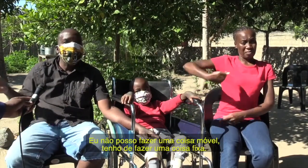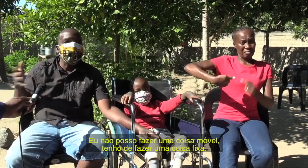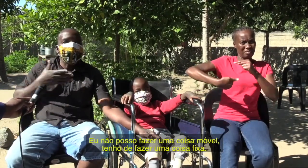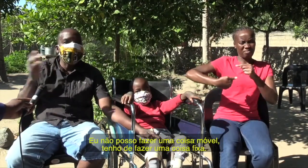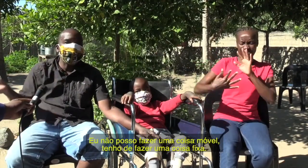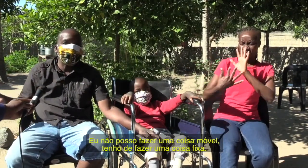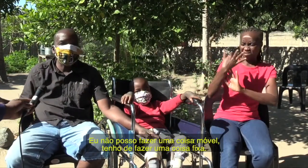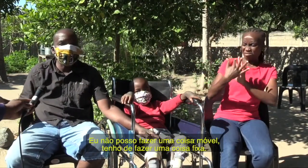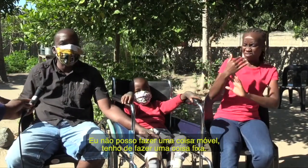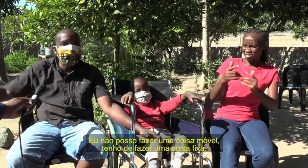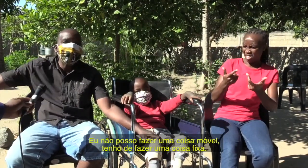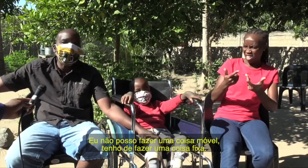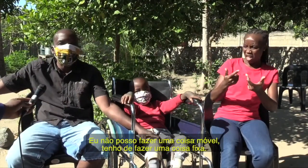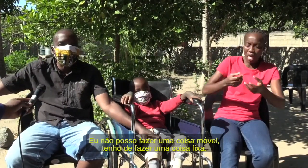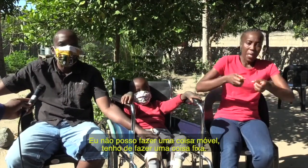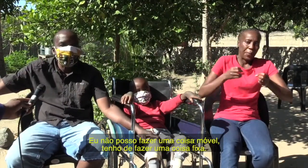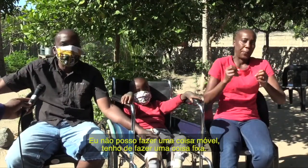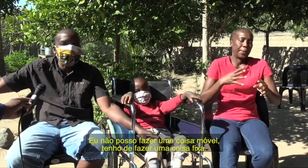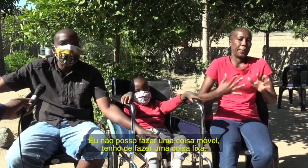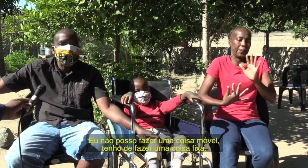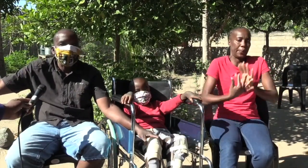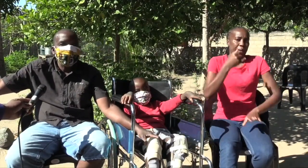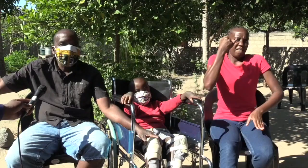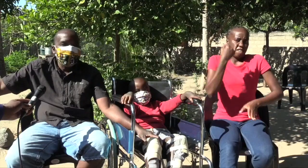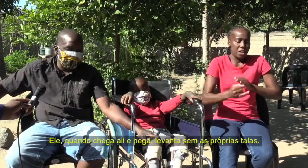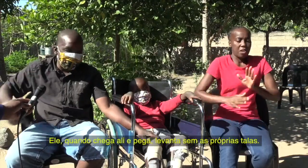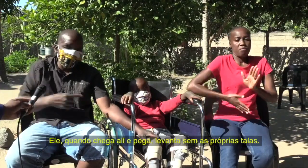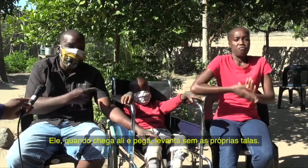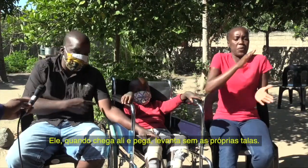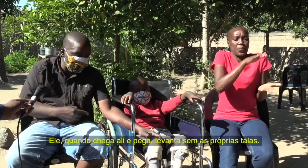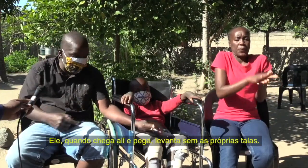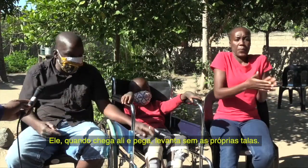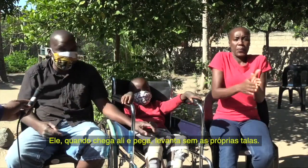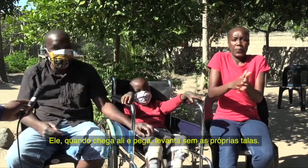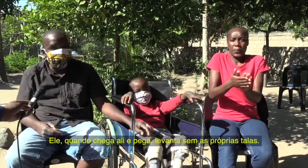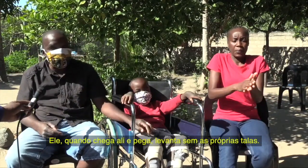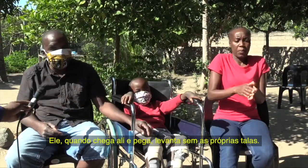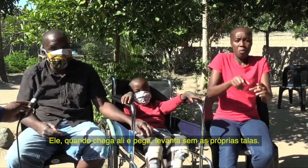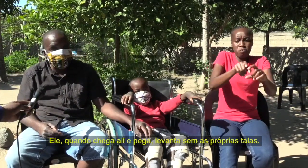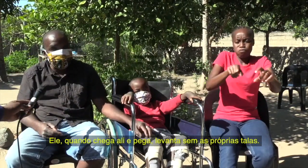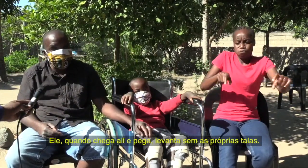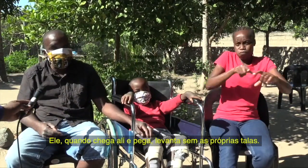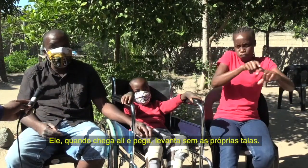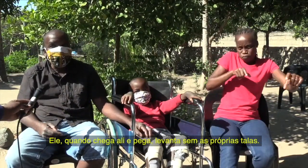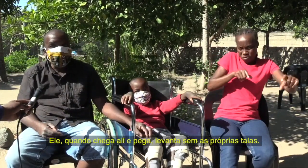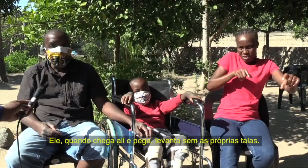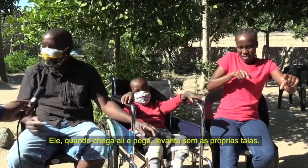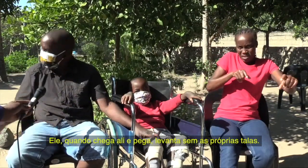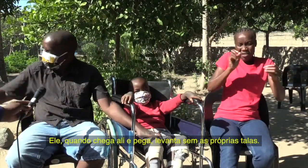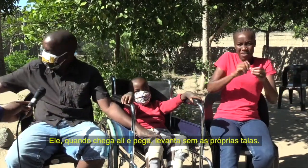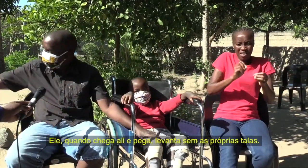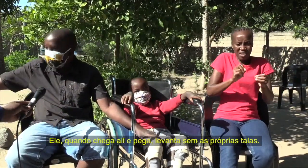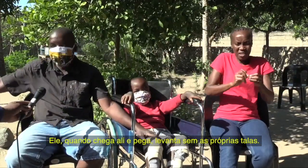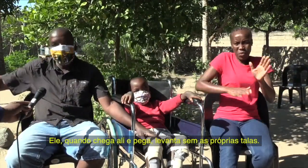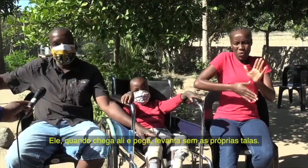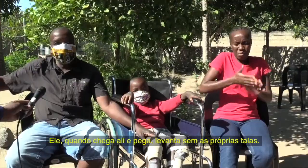movimentável tem que fazer uma coisa fixa em que ele mesmo sem o próprio coiso ele